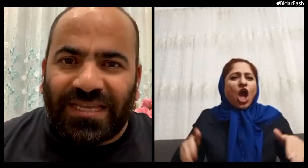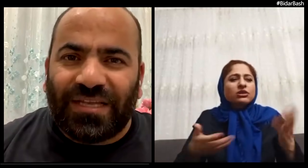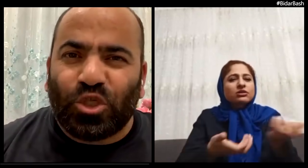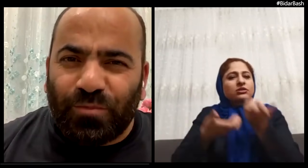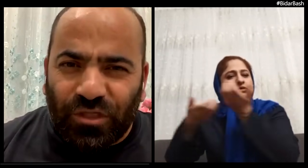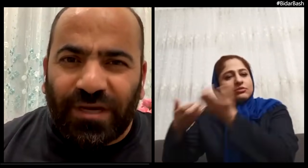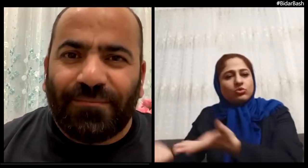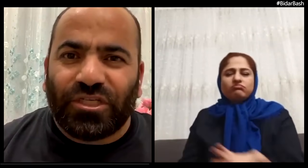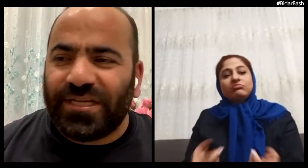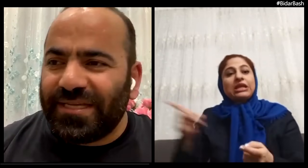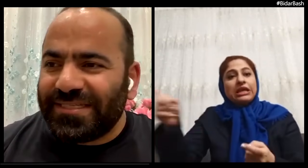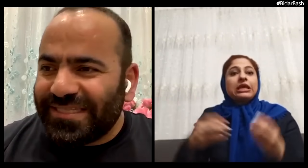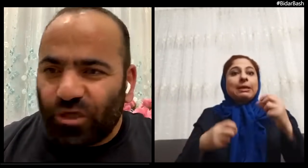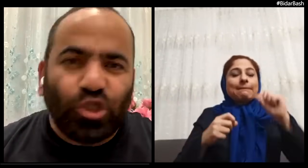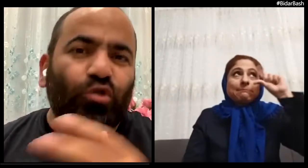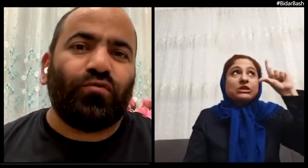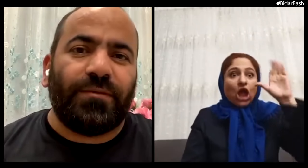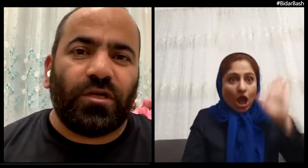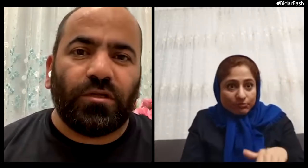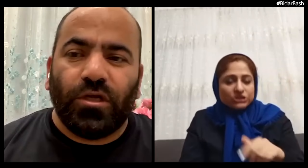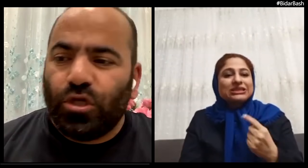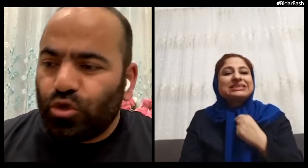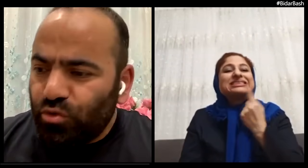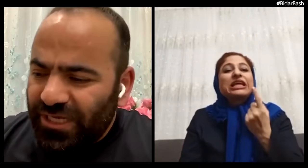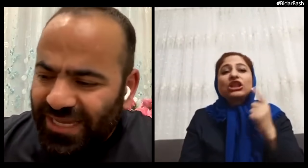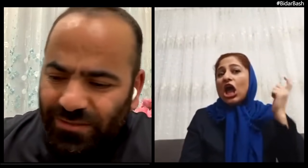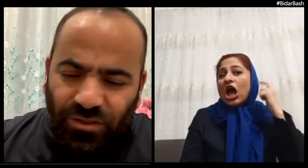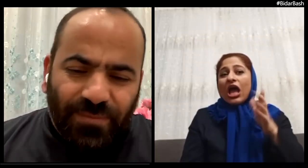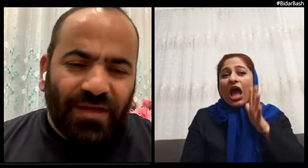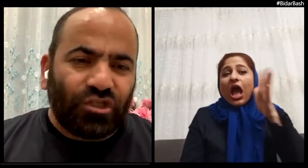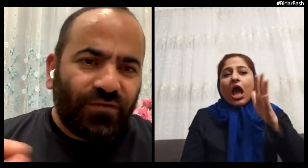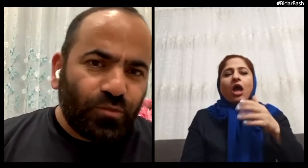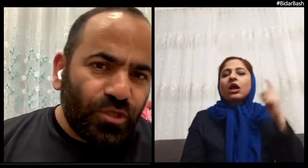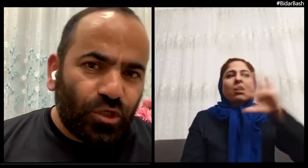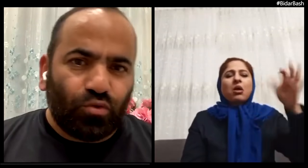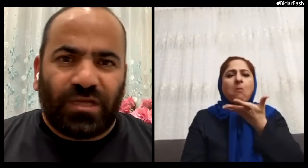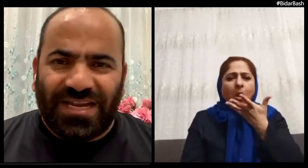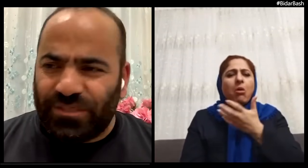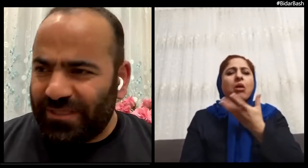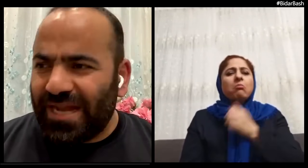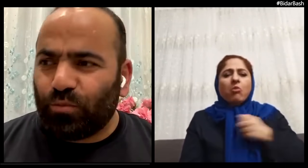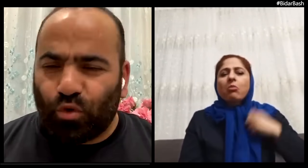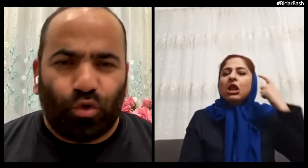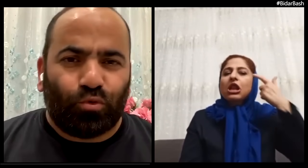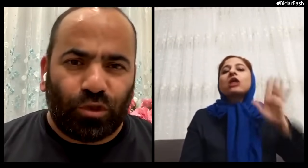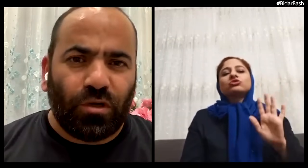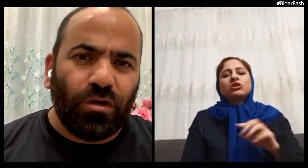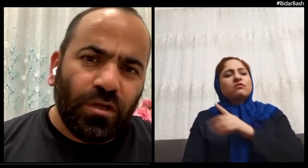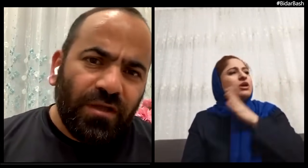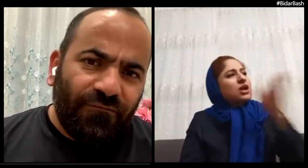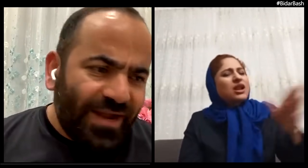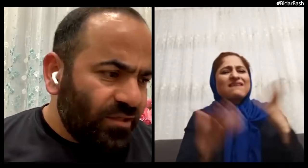این دیگه اگر اینجا بیدارم بشه صداش تا تو نمیاد. شروع کرد اساسا هم یواش یواش بیاره توی، هرچی به درد مخور بود